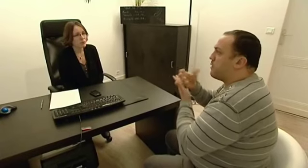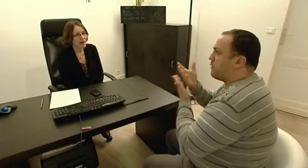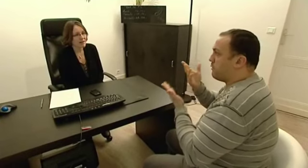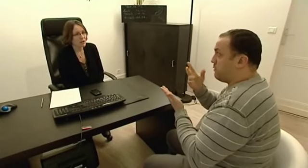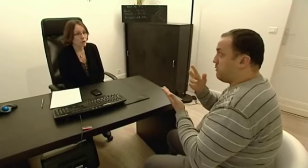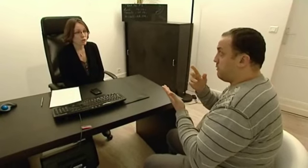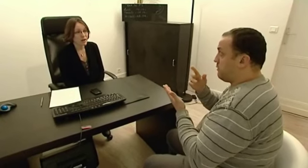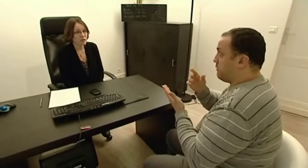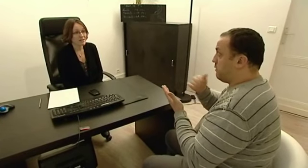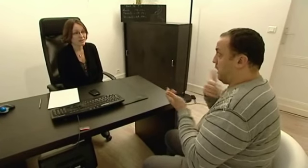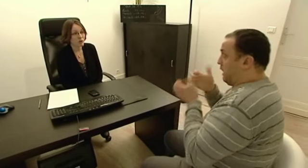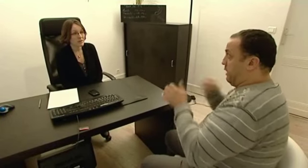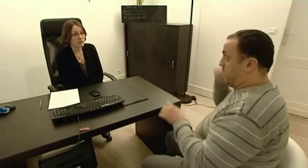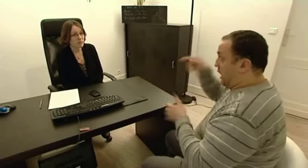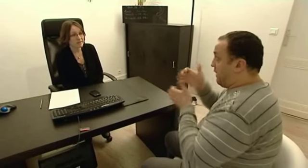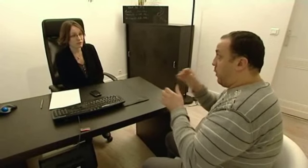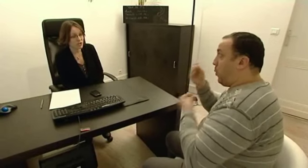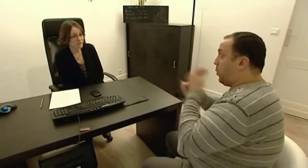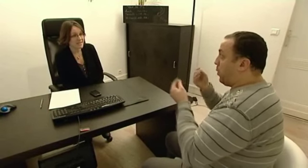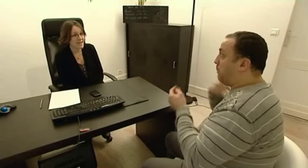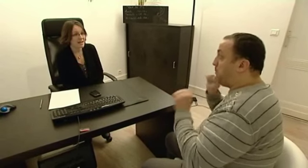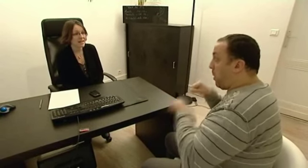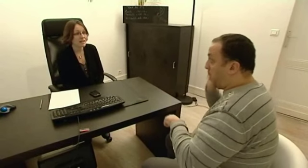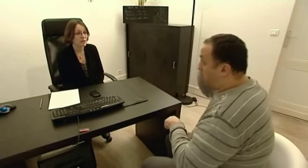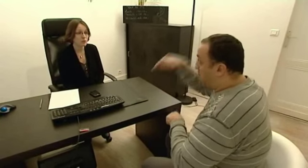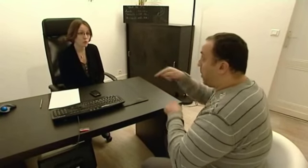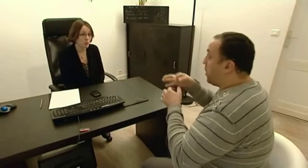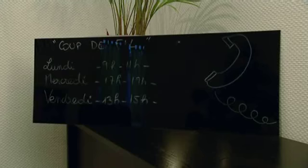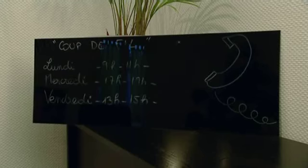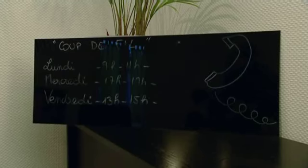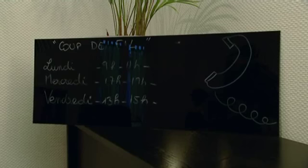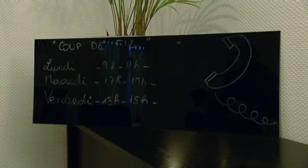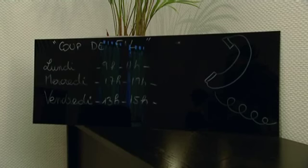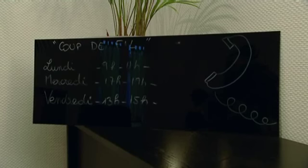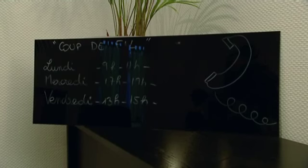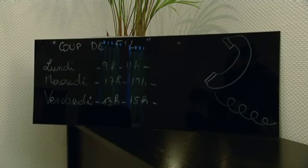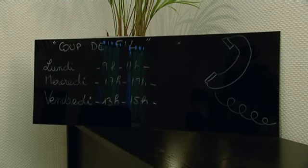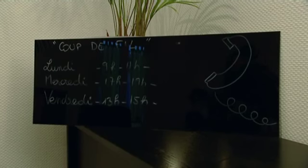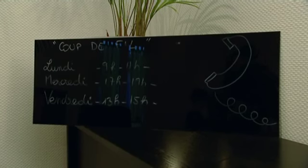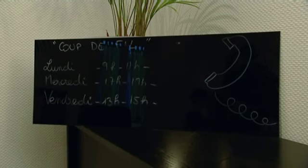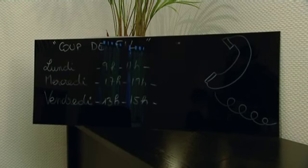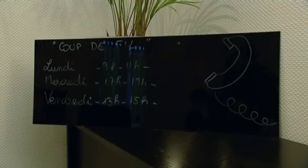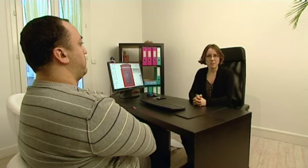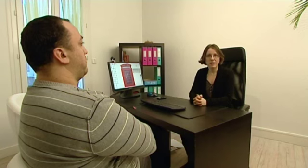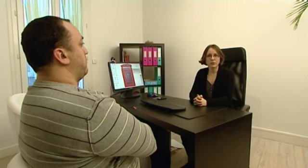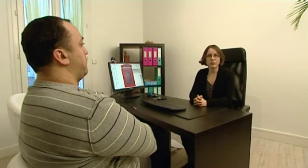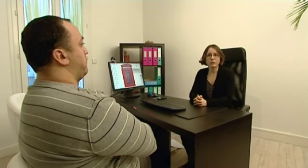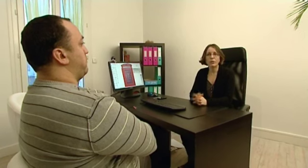Ebola, voilà, je voulais avoir des informations. Est-ce qu'il faut que j'évite d'y aller ou est-ce que je peux me rendre dans ce pays? Je sers, oui, d'interprète